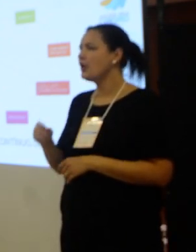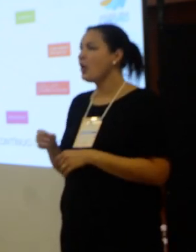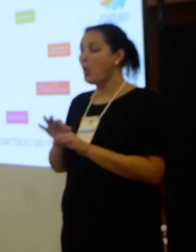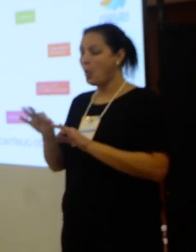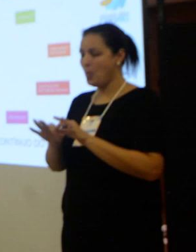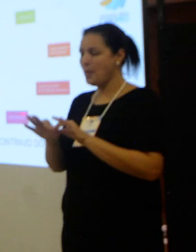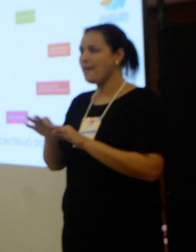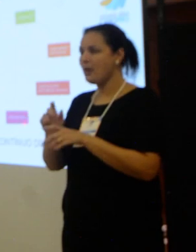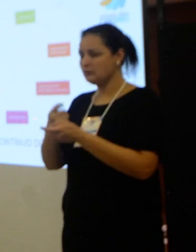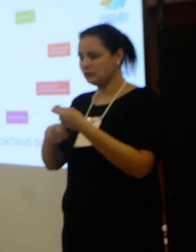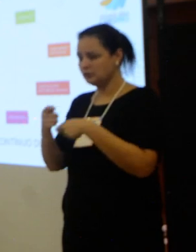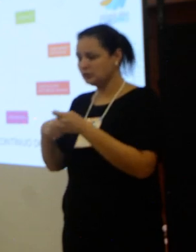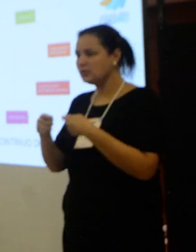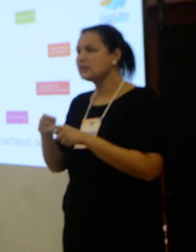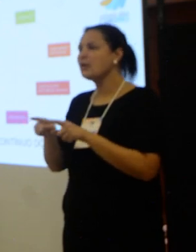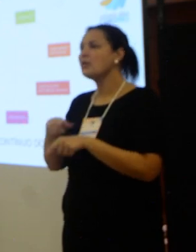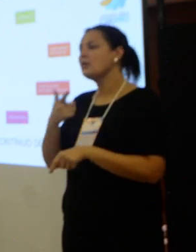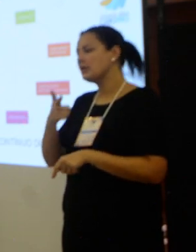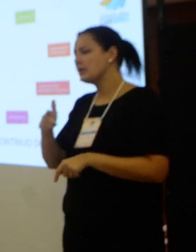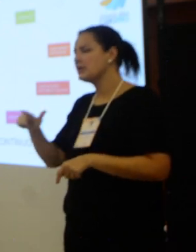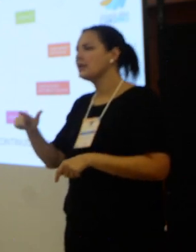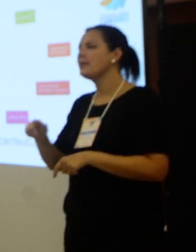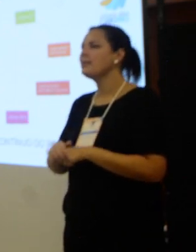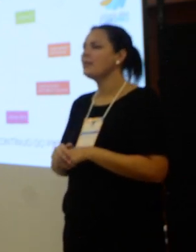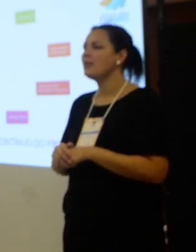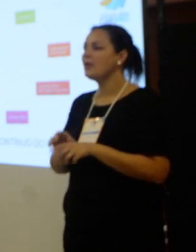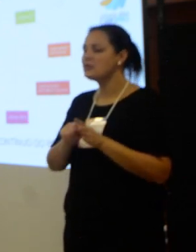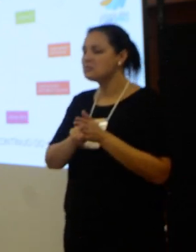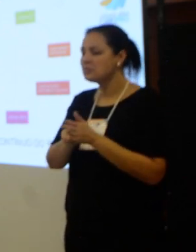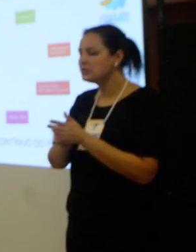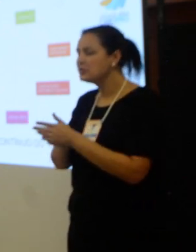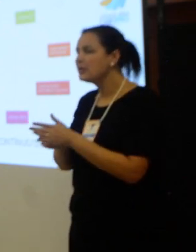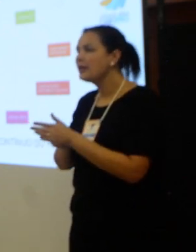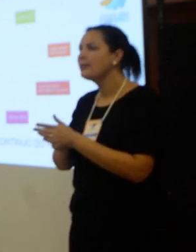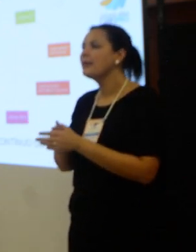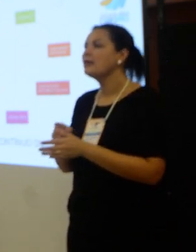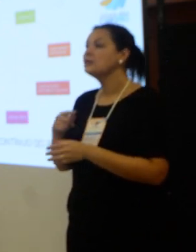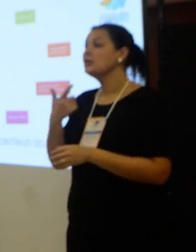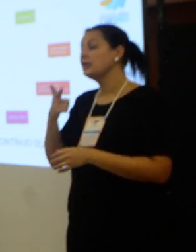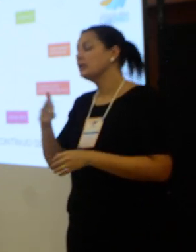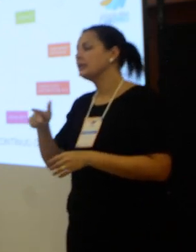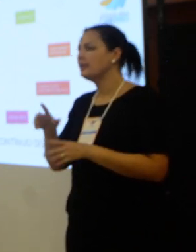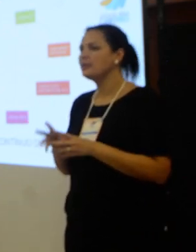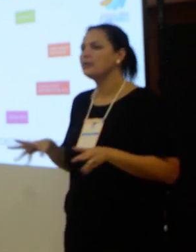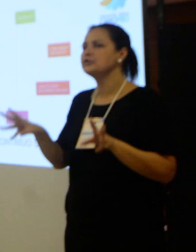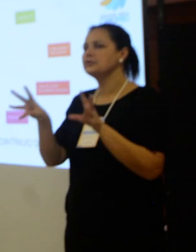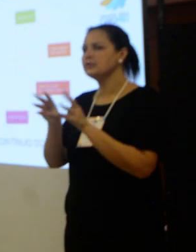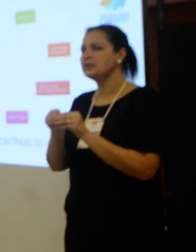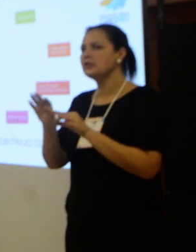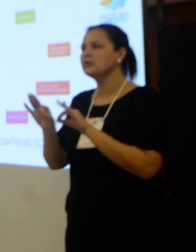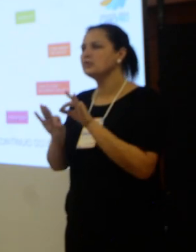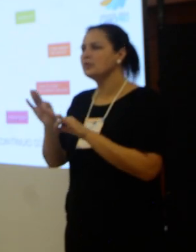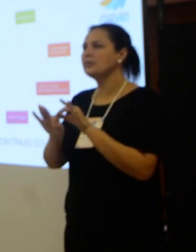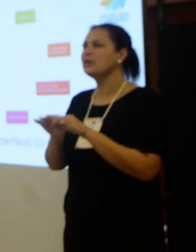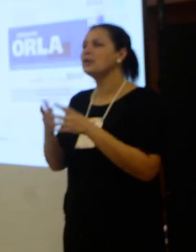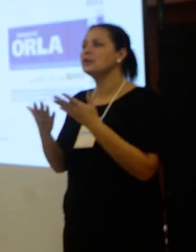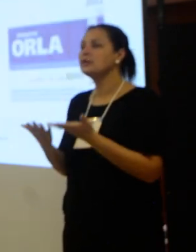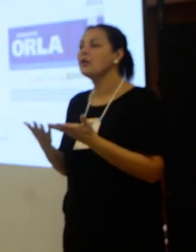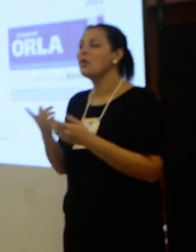passa para a fase de implementação, monitoramento e revisão desse plano. Então, é um ciclo contínuo.